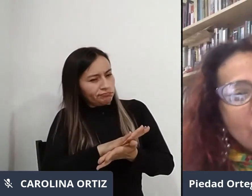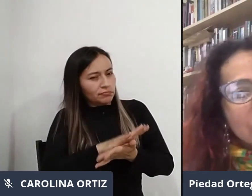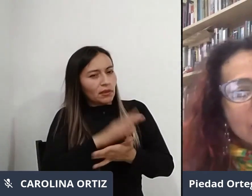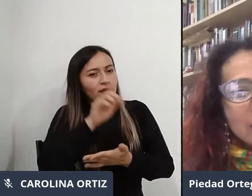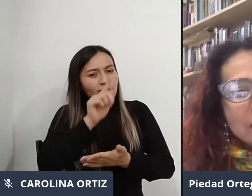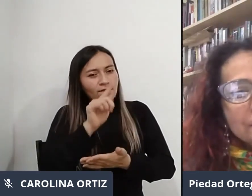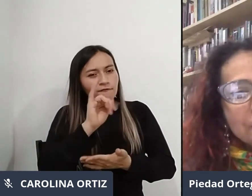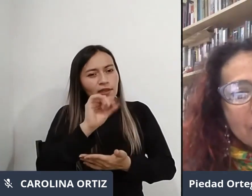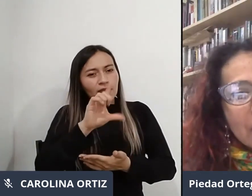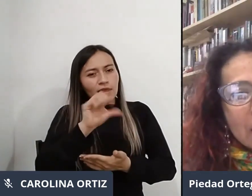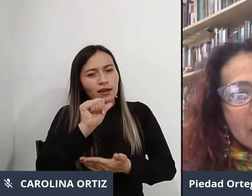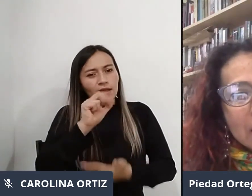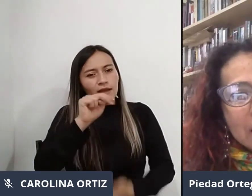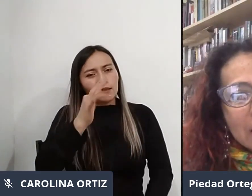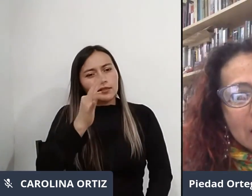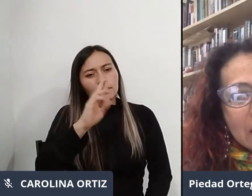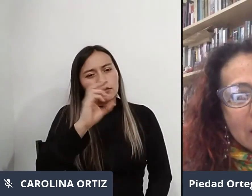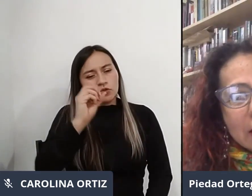con una dosis